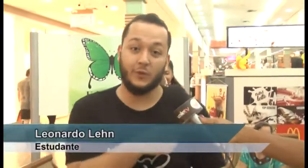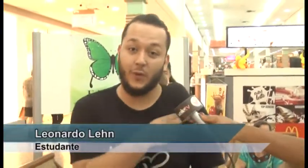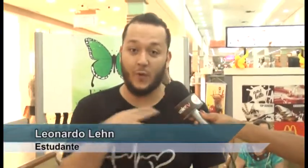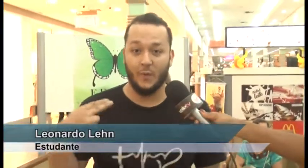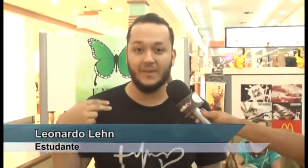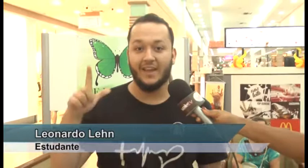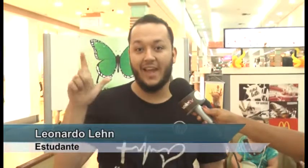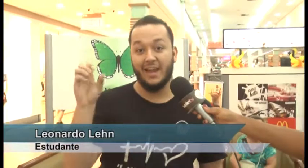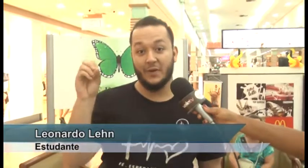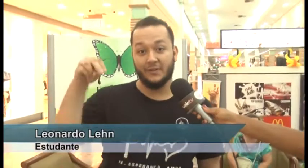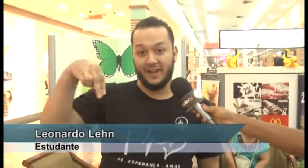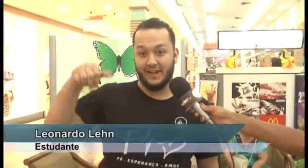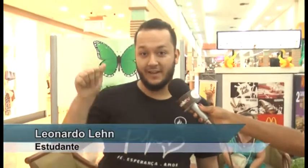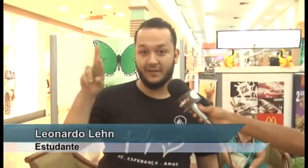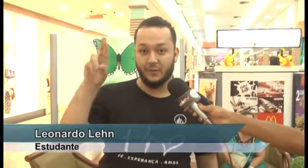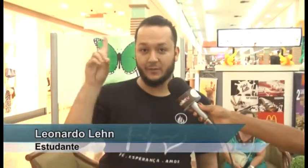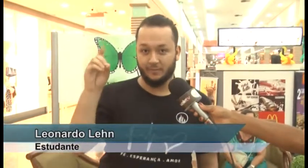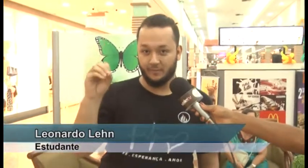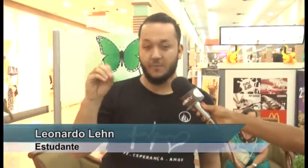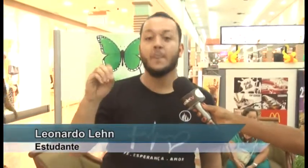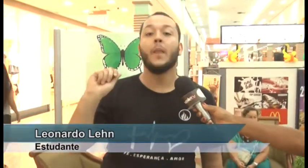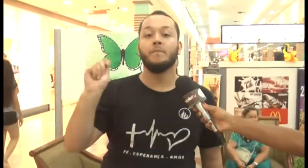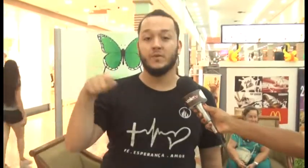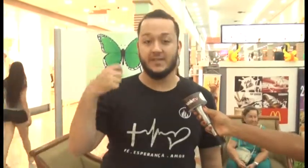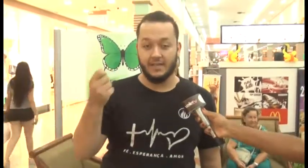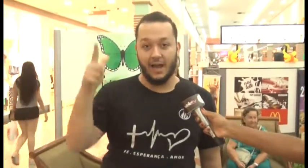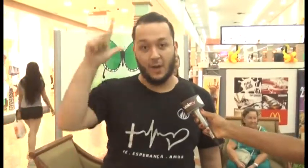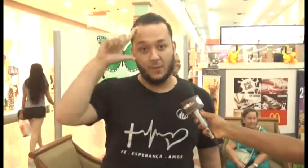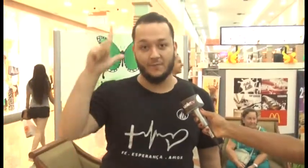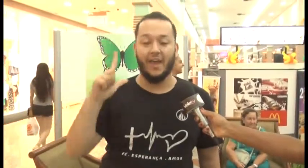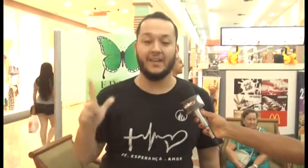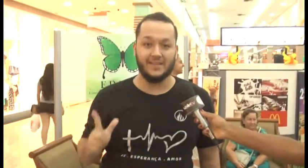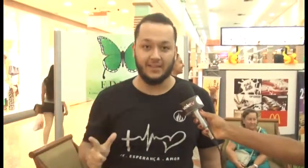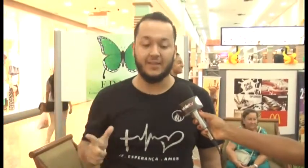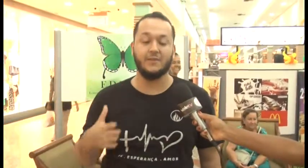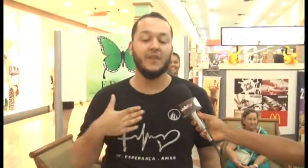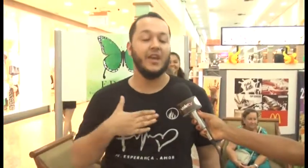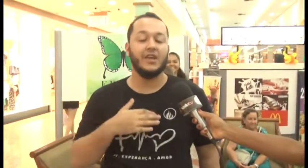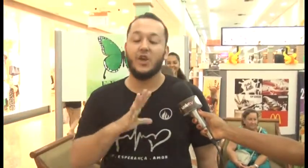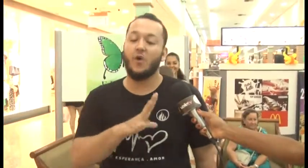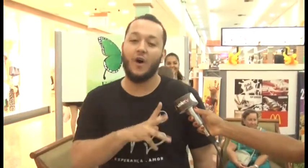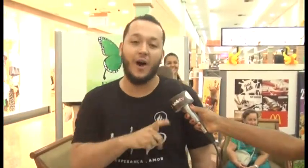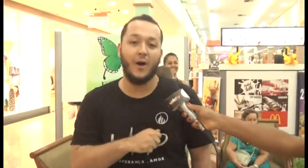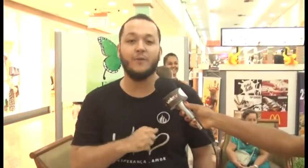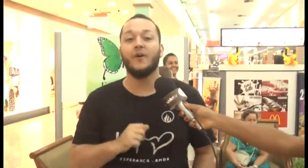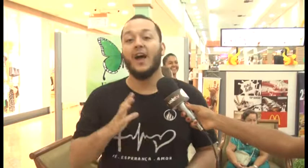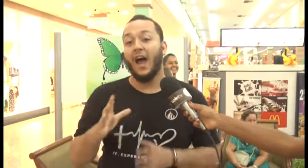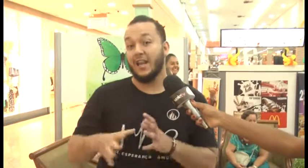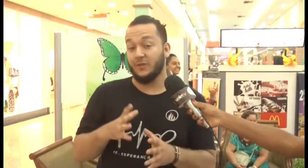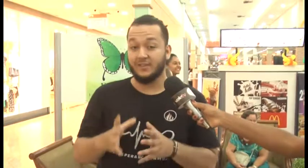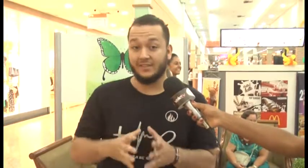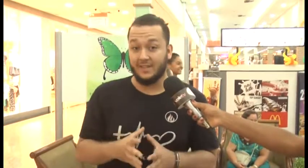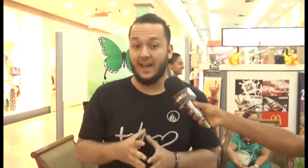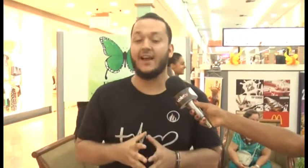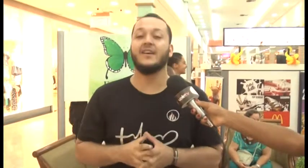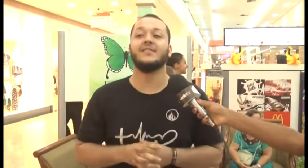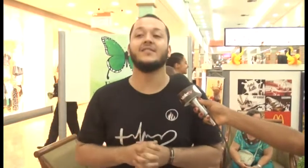Meu nome é Leonardo, meu sinal é esse aqui, e eu amo a língua de sinais,